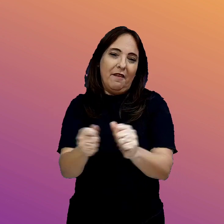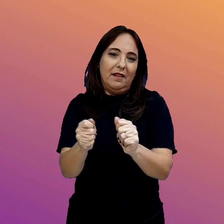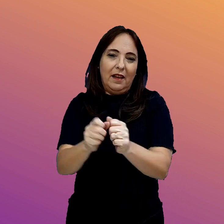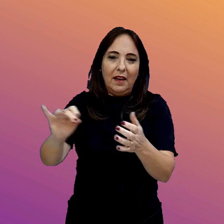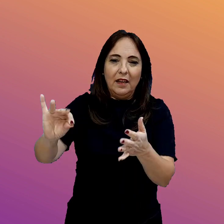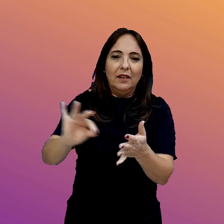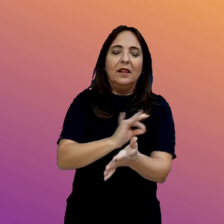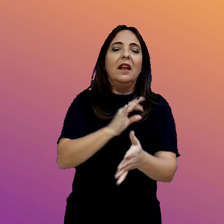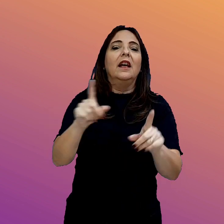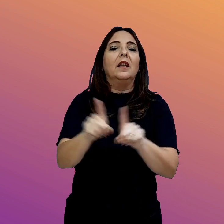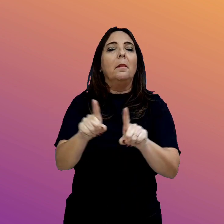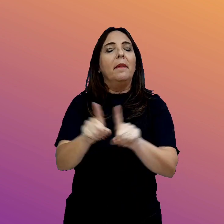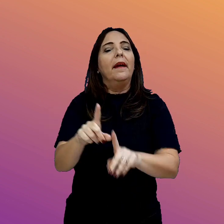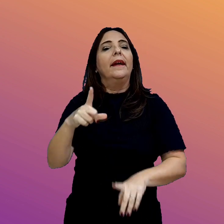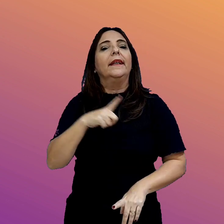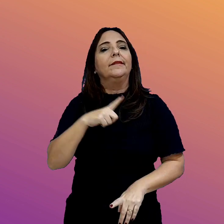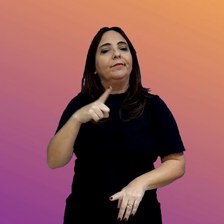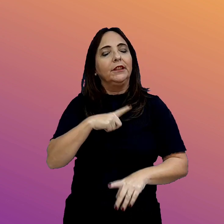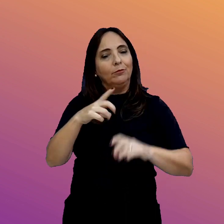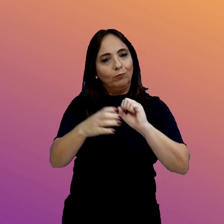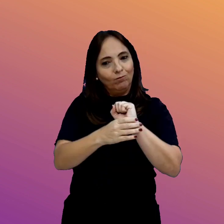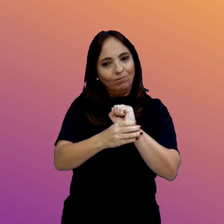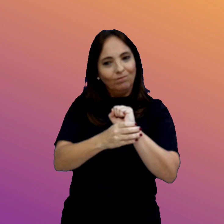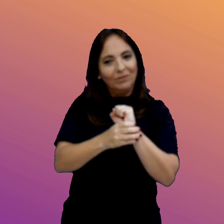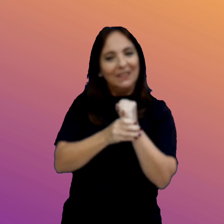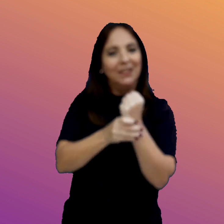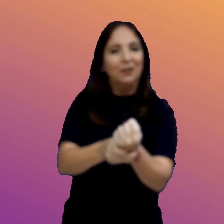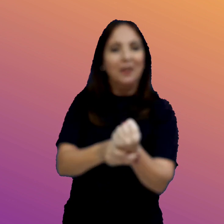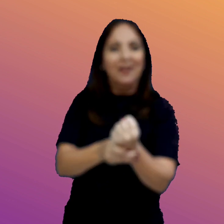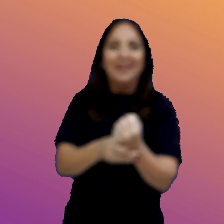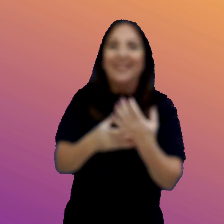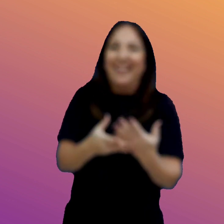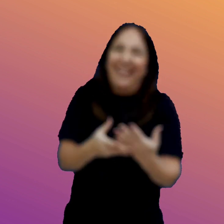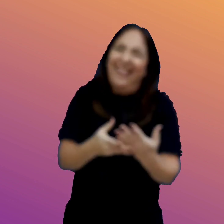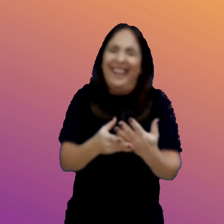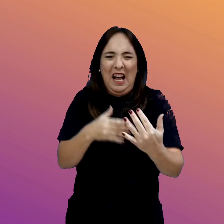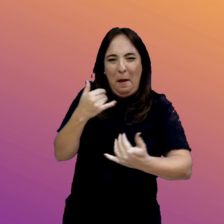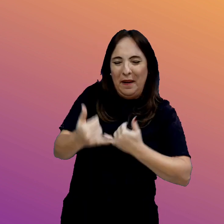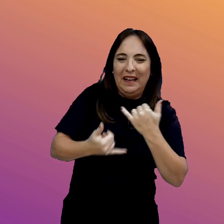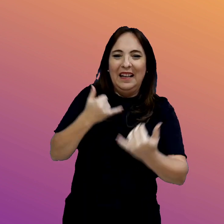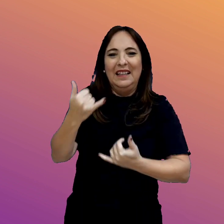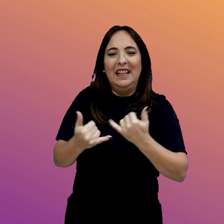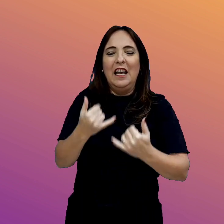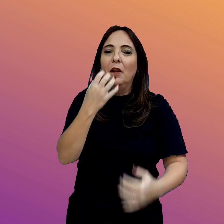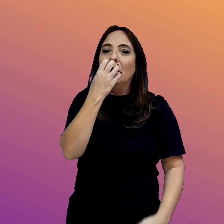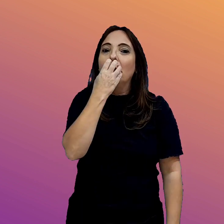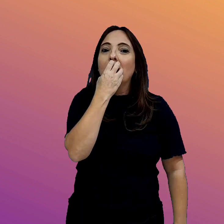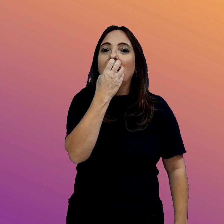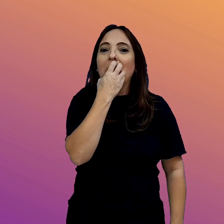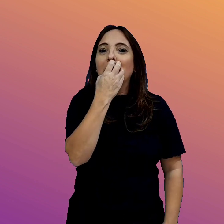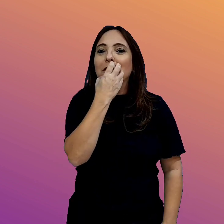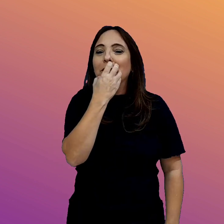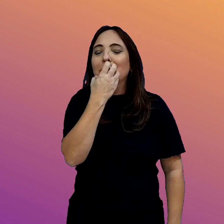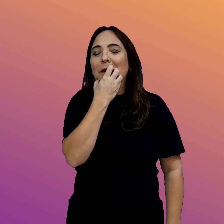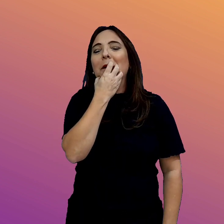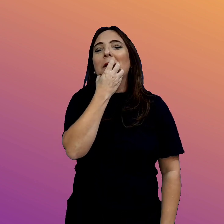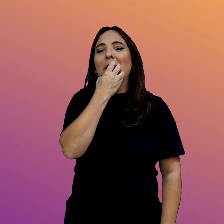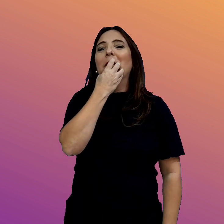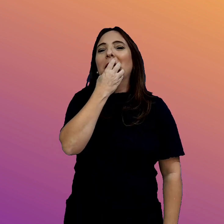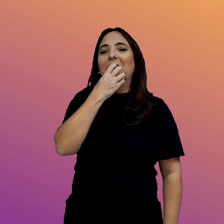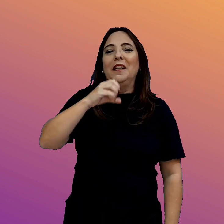na nossa casa, o Mike Tyson, que é o nosso Yorkshire de 1,5 kg. Ele se acha o dono da